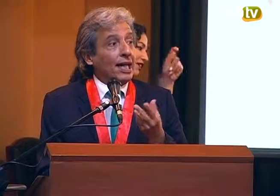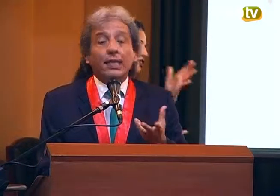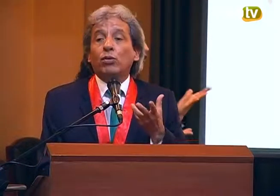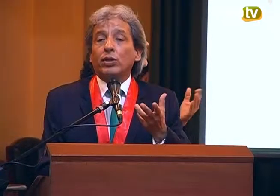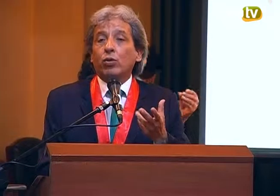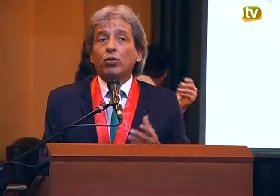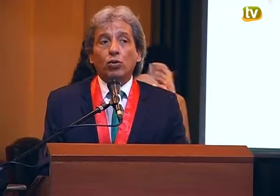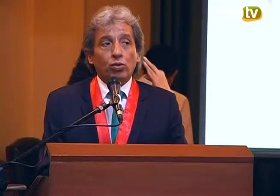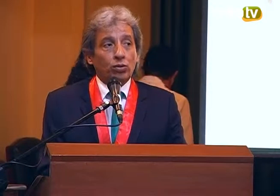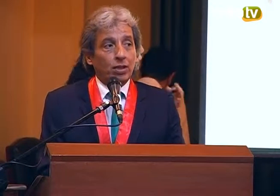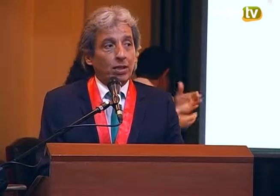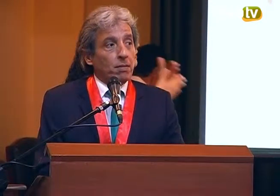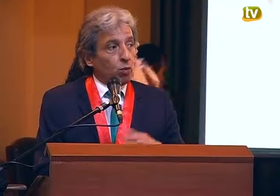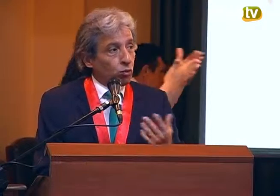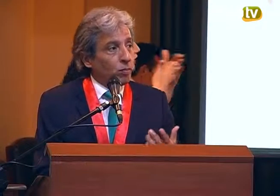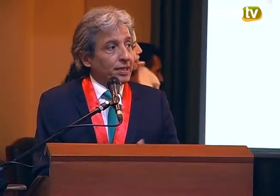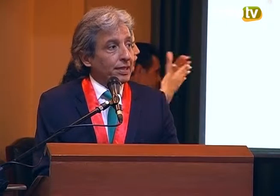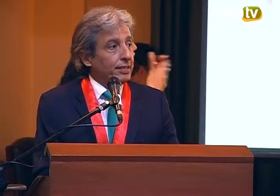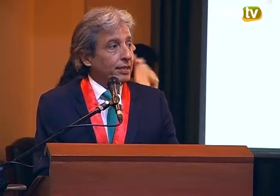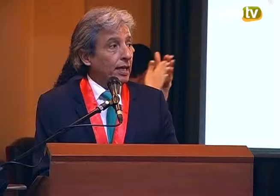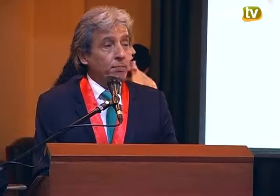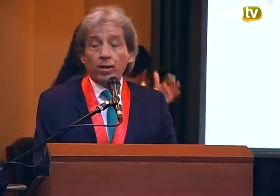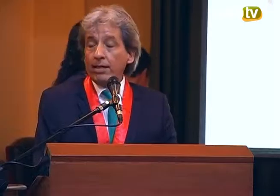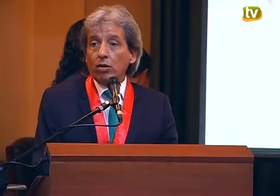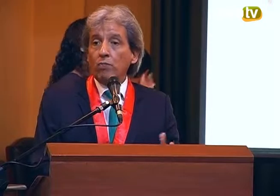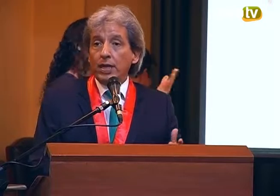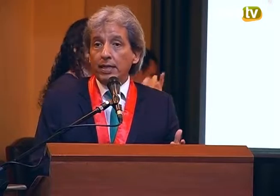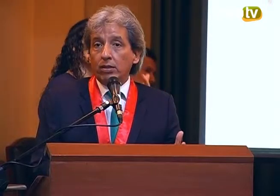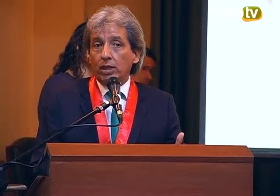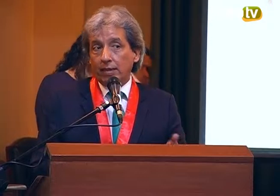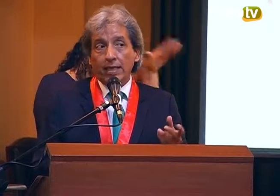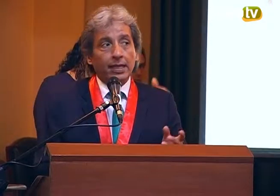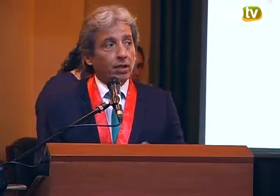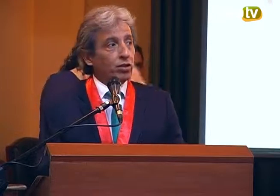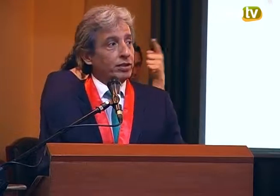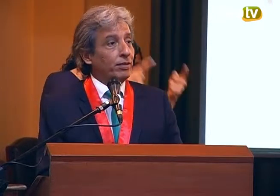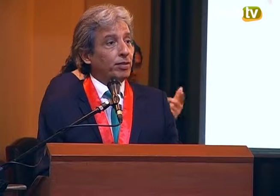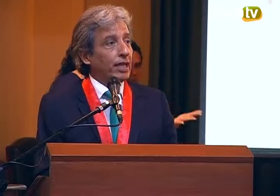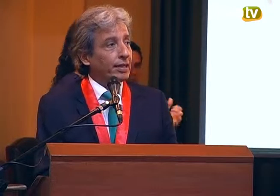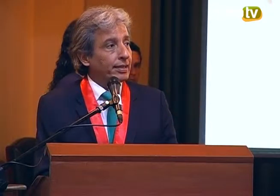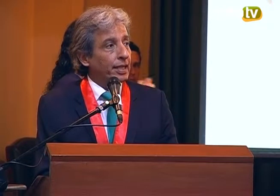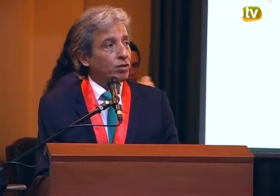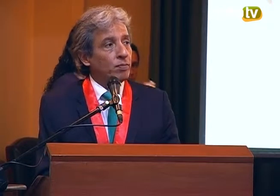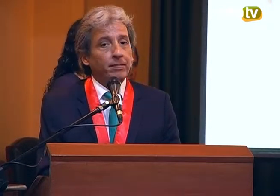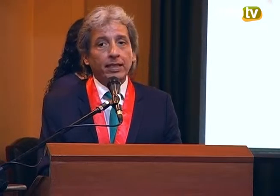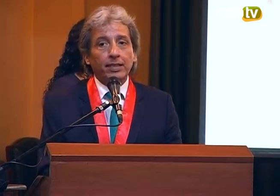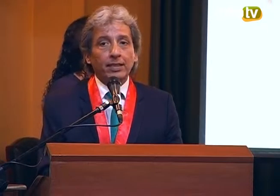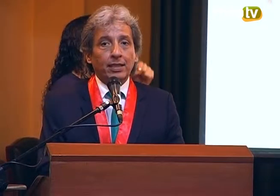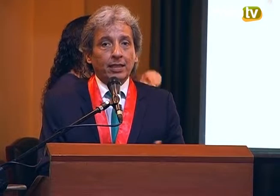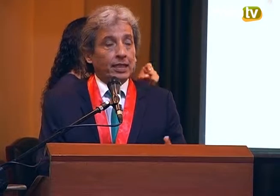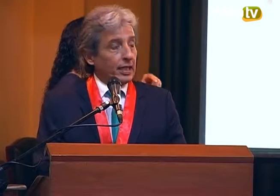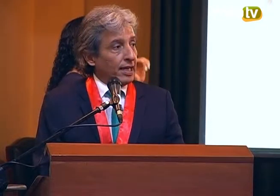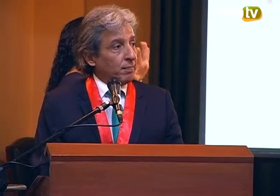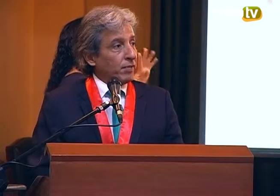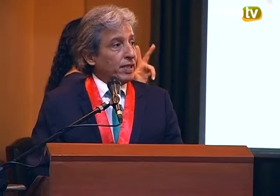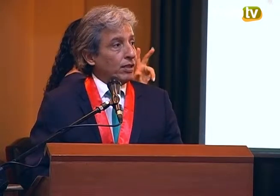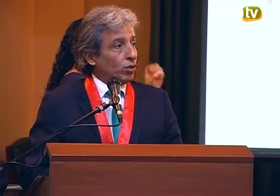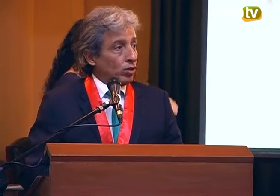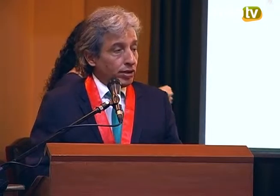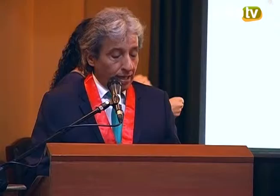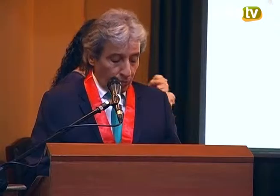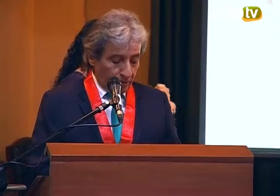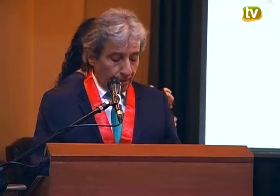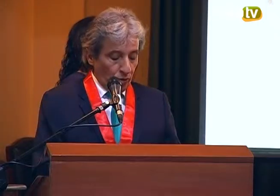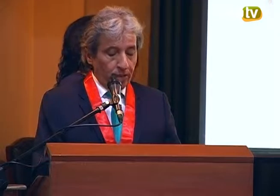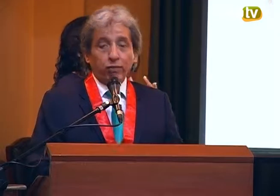y que agradezco y reconozco por su presencia y por haber acompañado hasta el día de hoy, 53 años, mi vida, y que hayan permitido